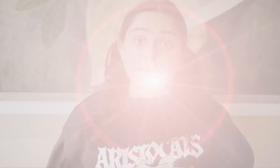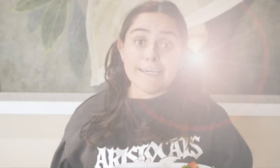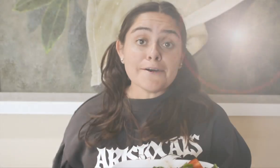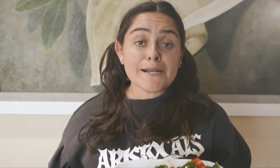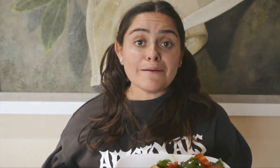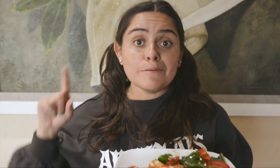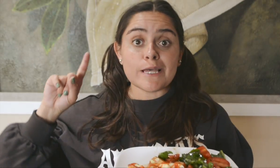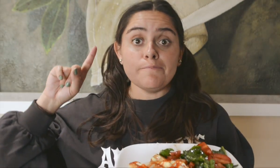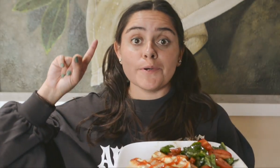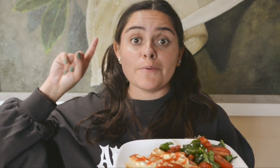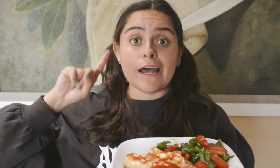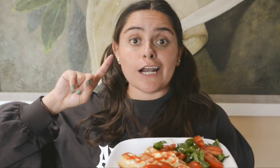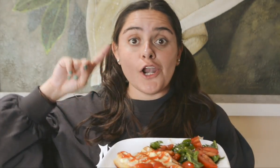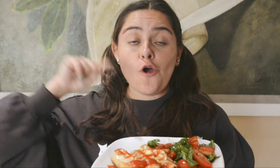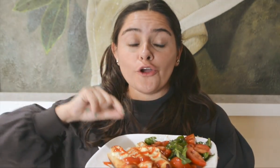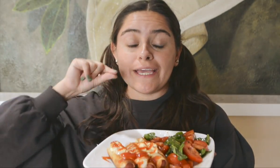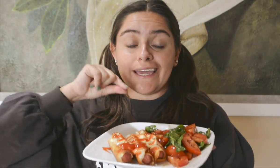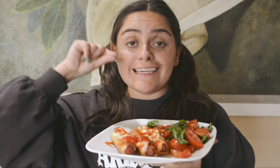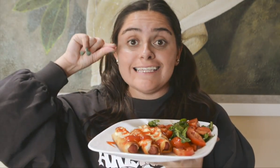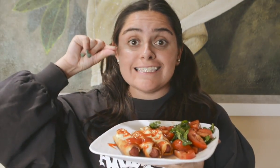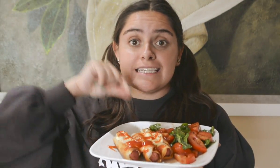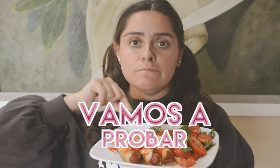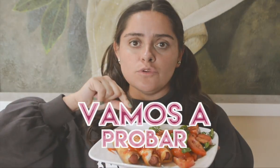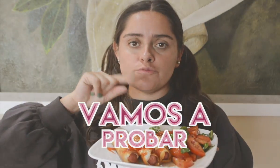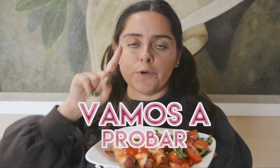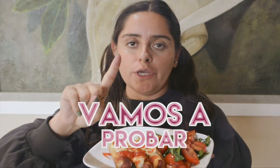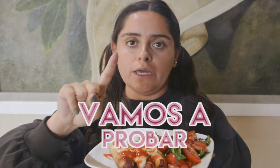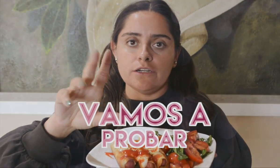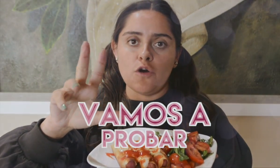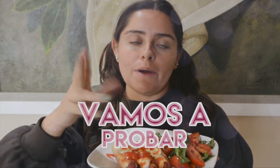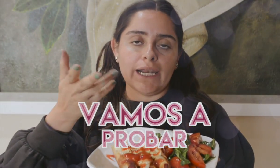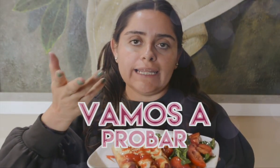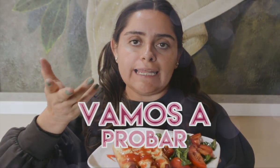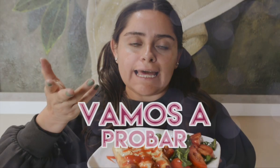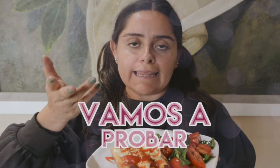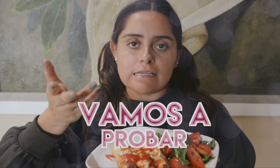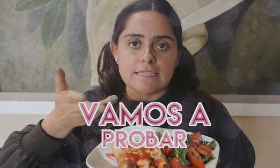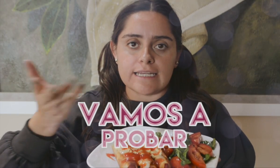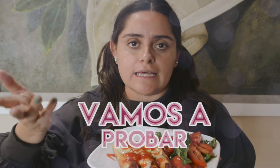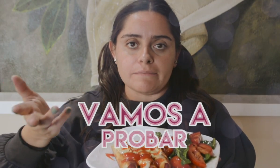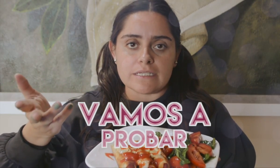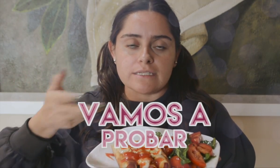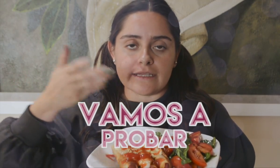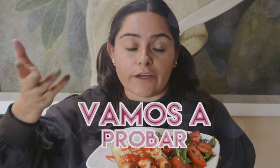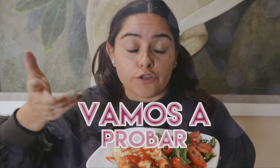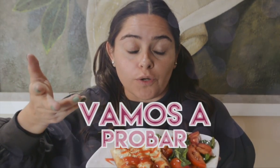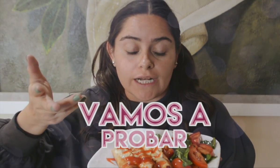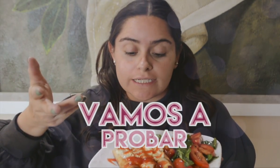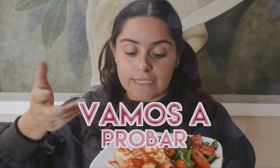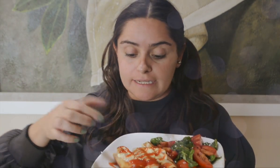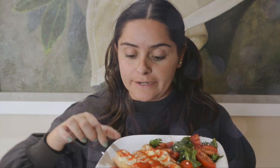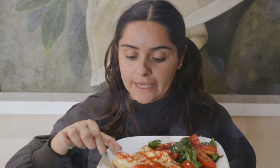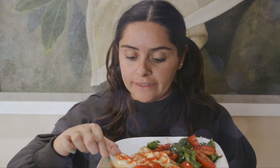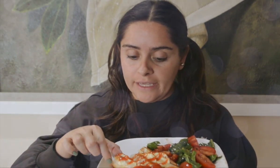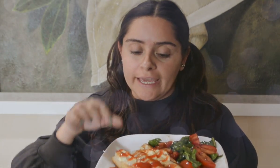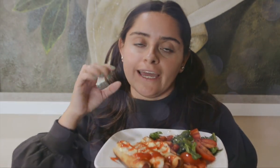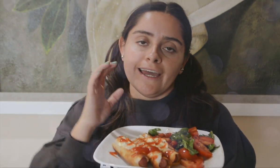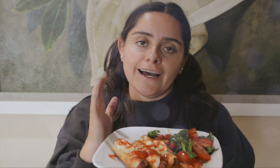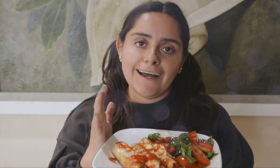Y ahora vamos a probar lo que hicimos, porque no vale de nada si nada más doy la receta, ¿verdad? Ay,